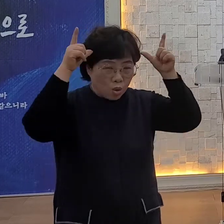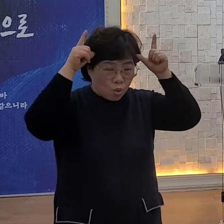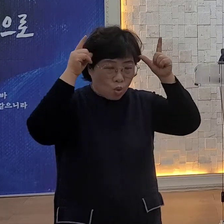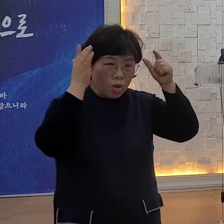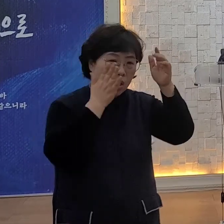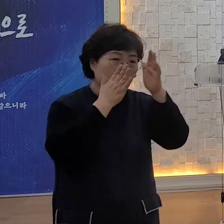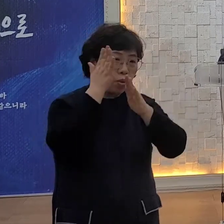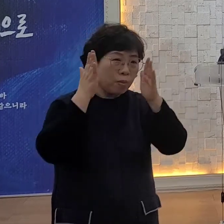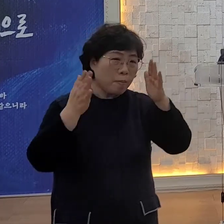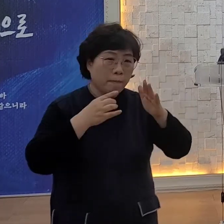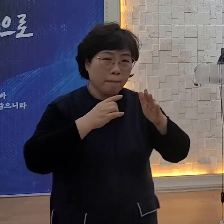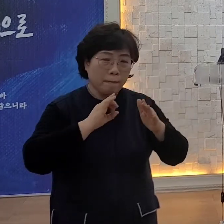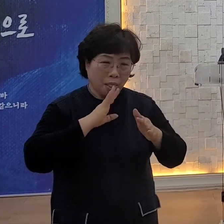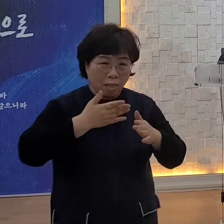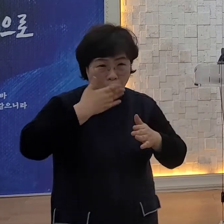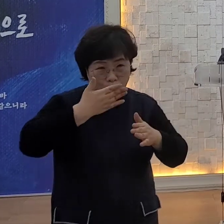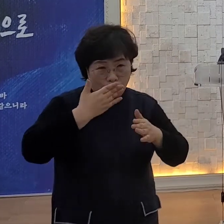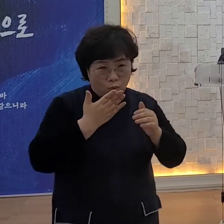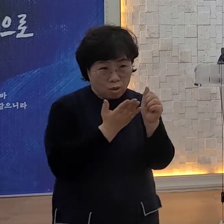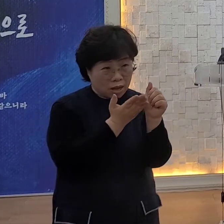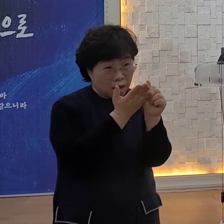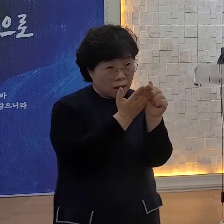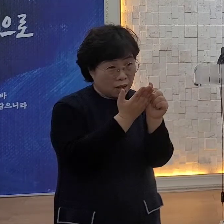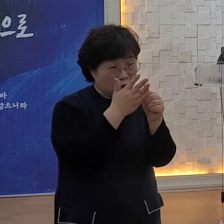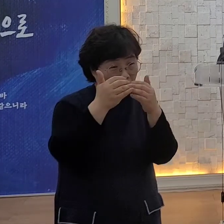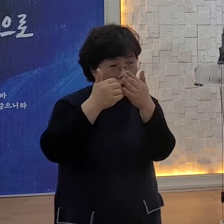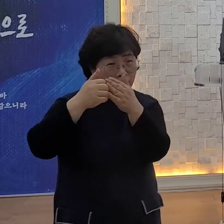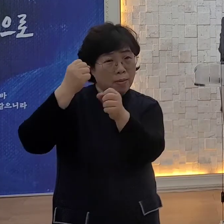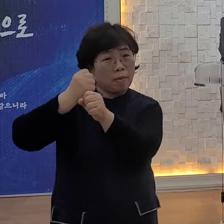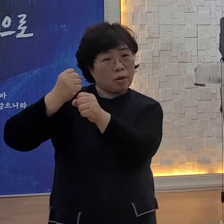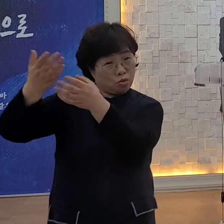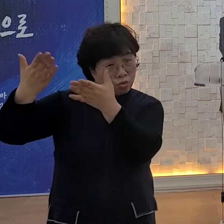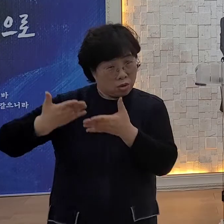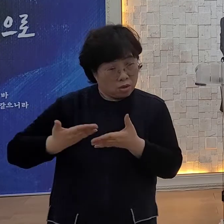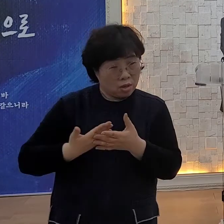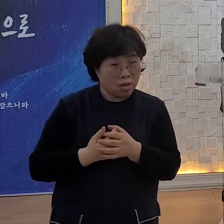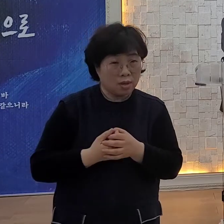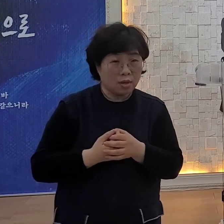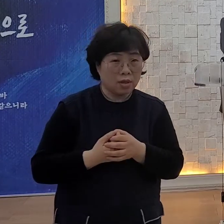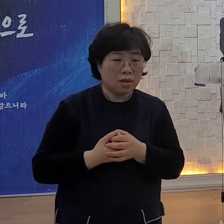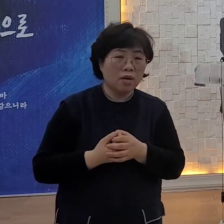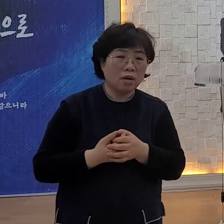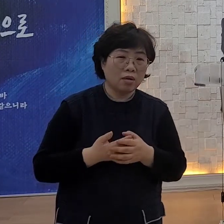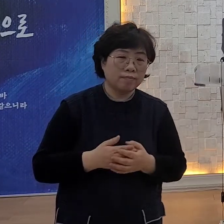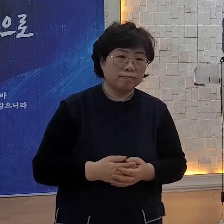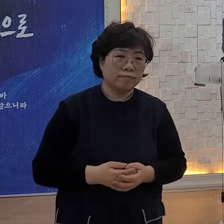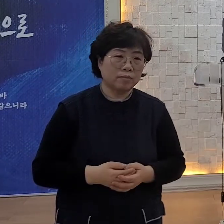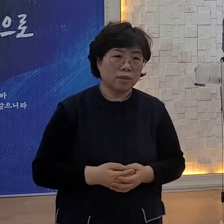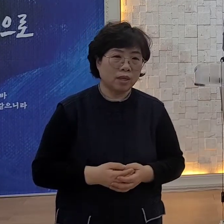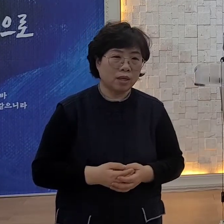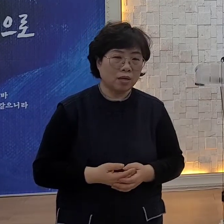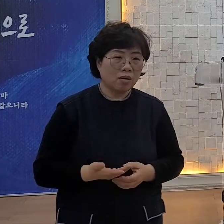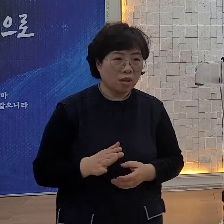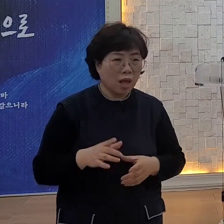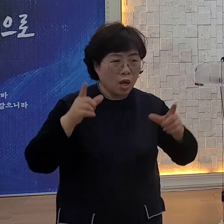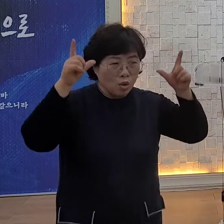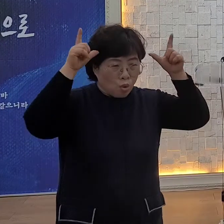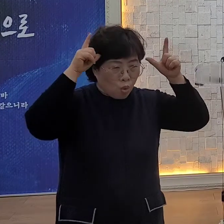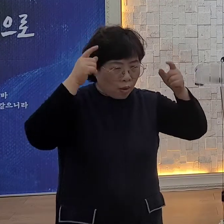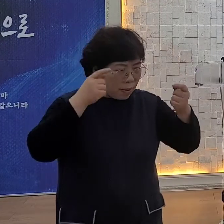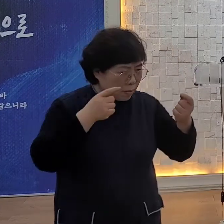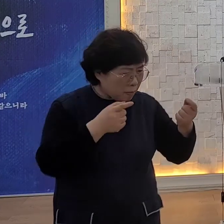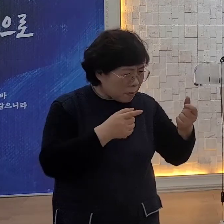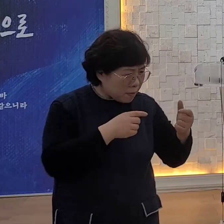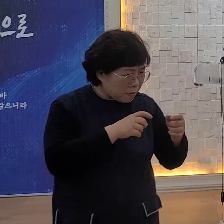거예요. 소는. 아무리 여러분 소가 자기보다 덩치가 작은 뭐 조그만 동물들이 지나다가도